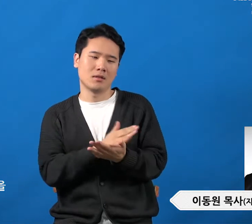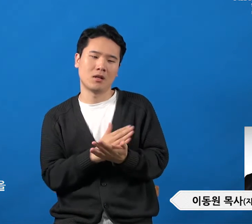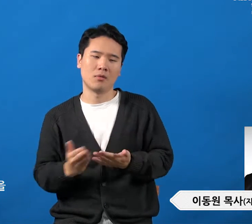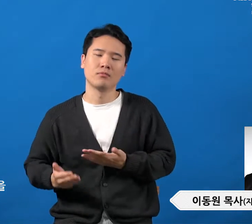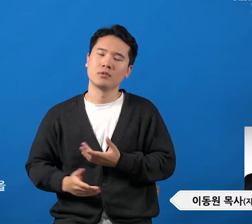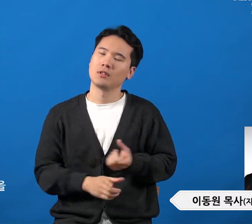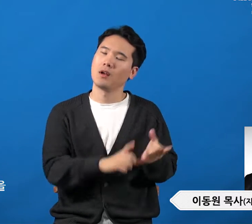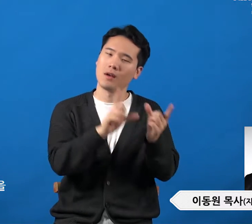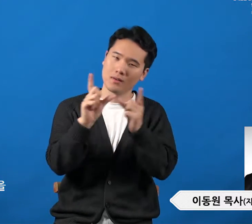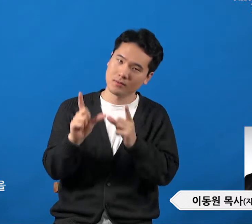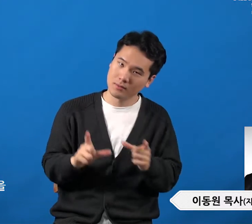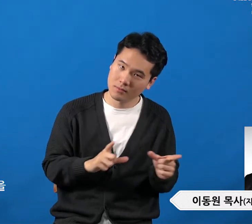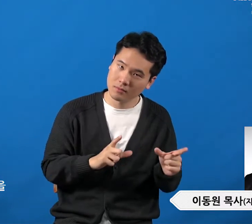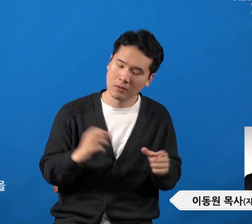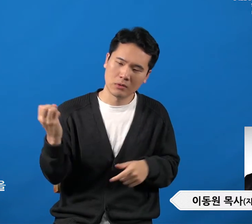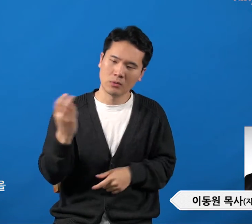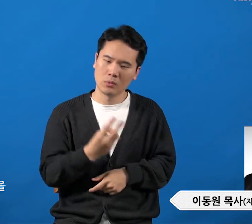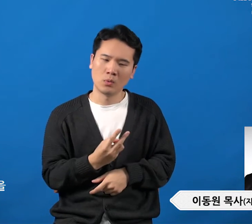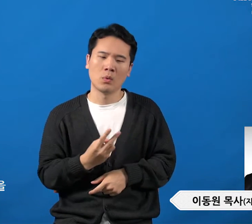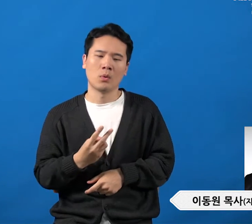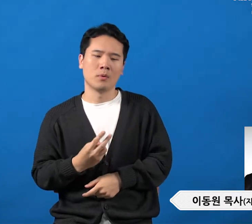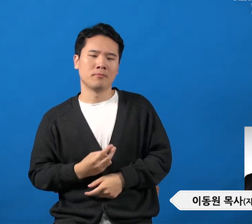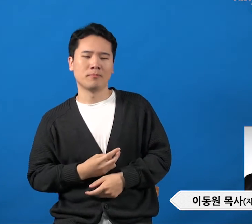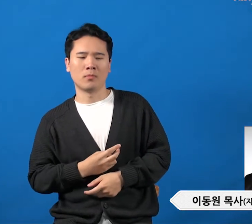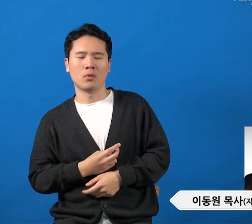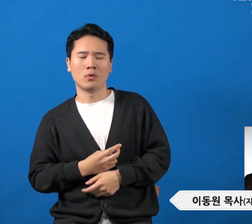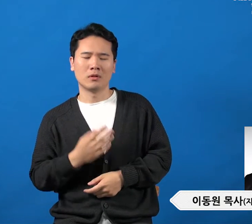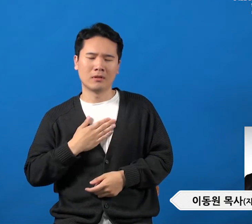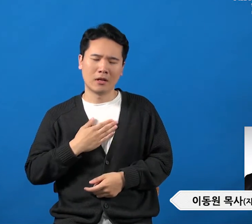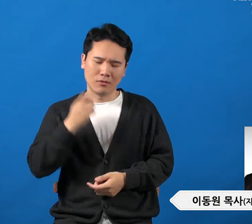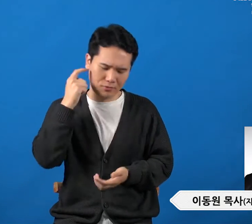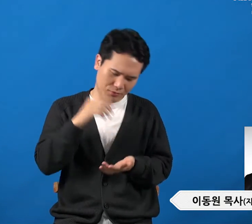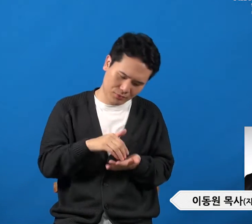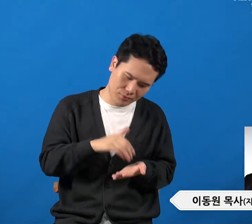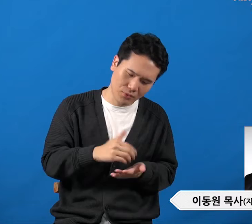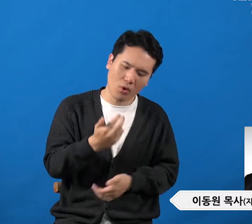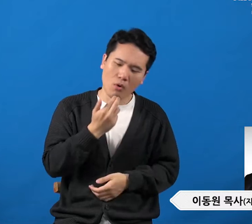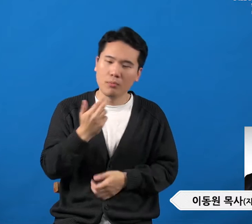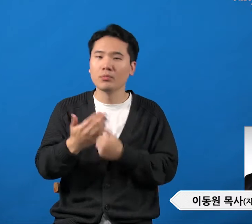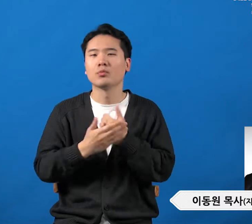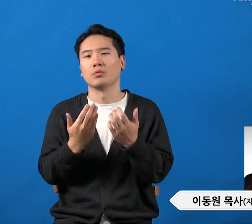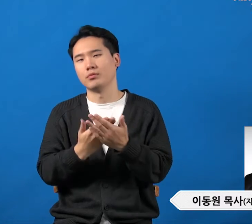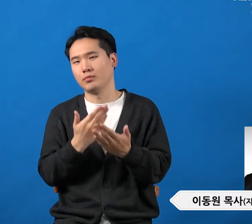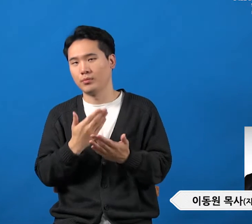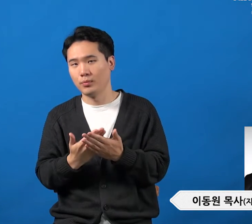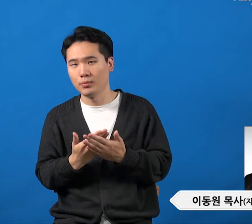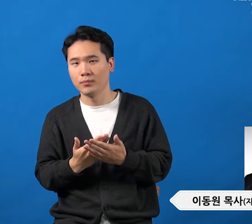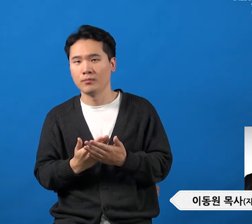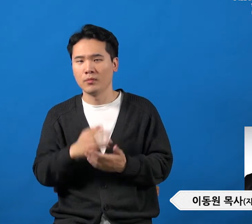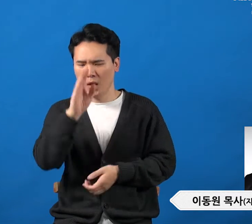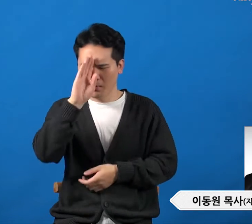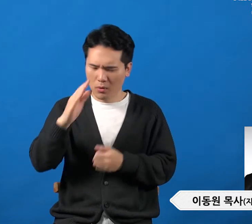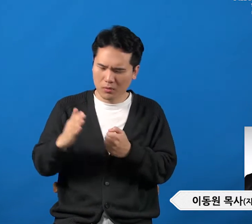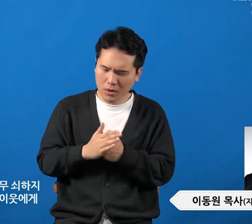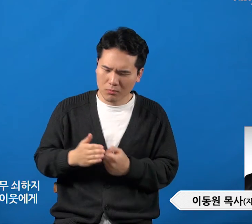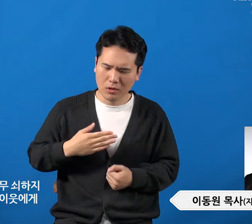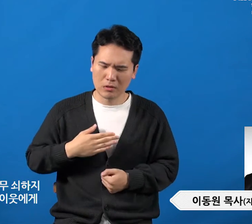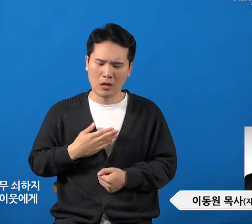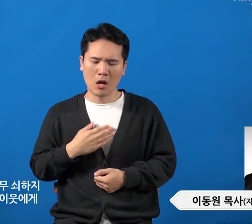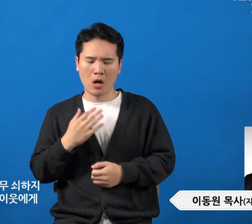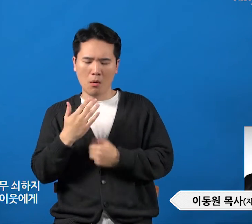삶, 쓸데없는 애착이나 미련이 없게 하소서. 병으로 인하여 몸이 너무 쇠하지 않게